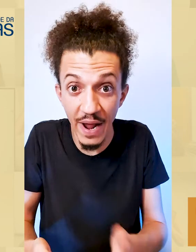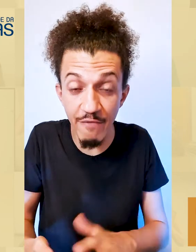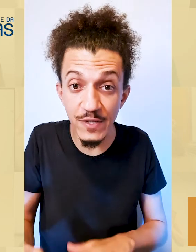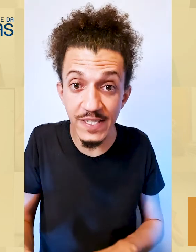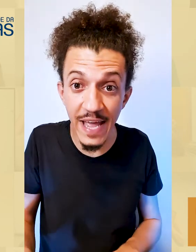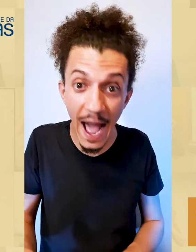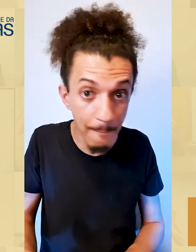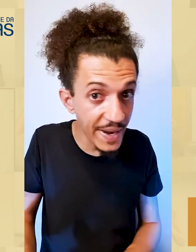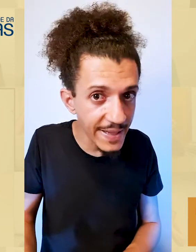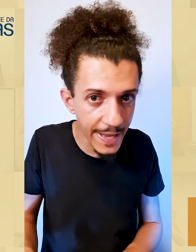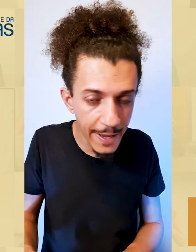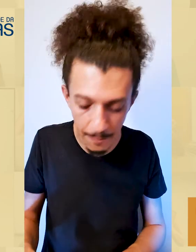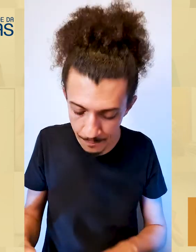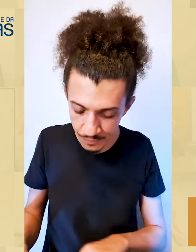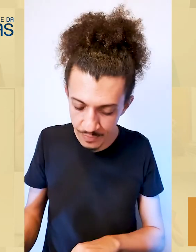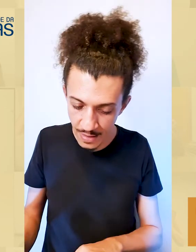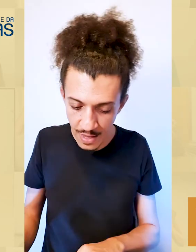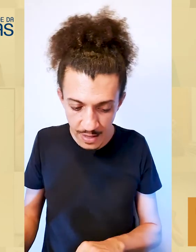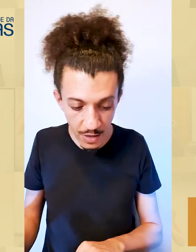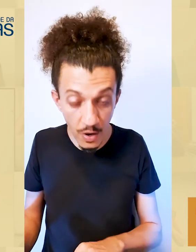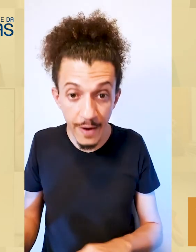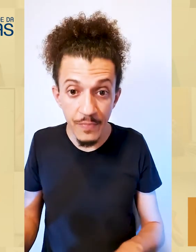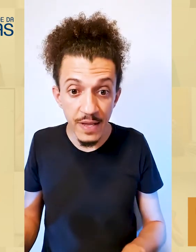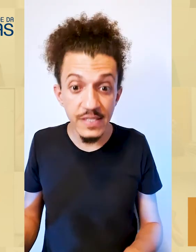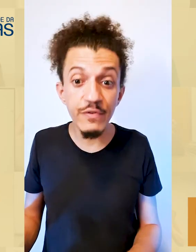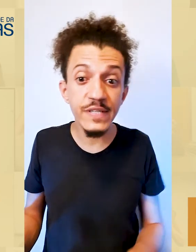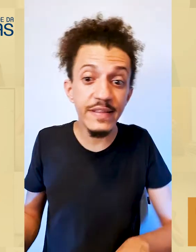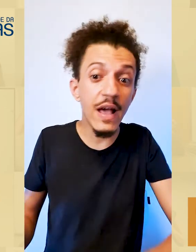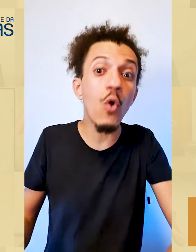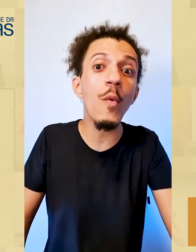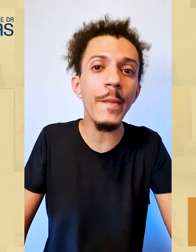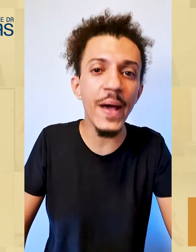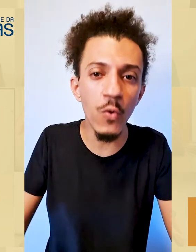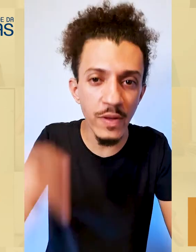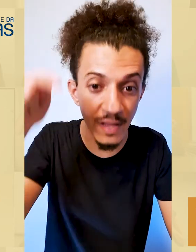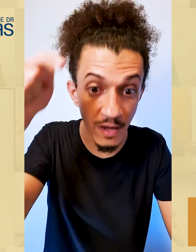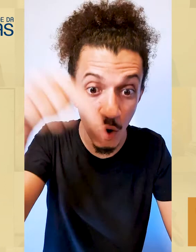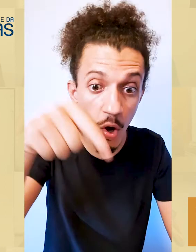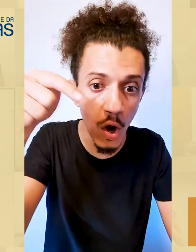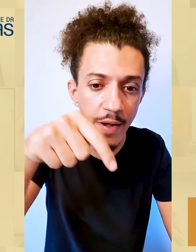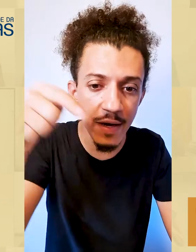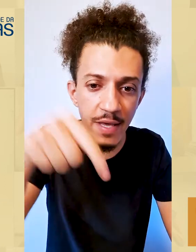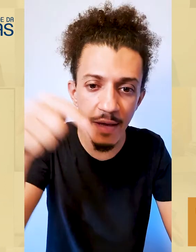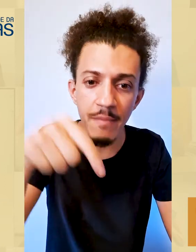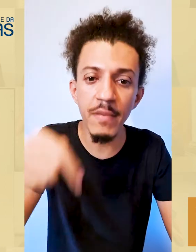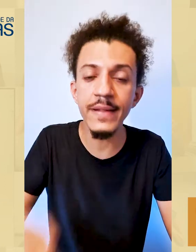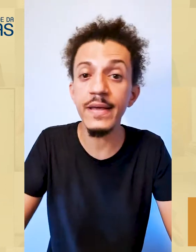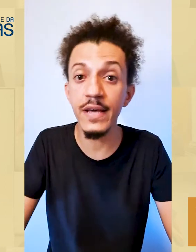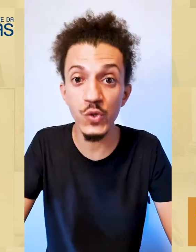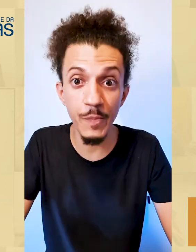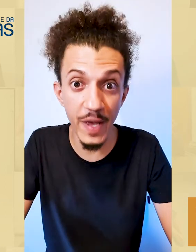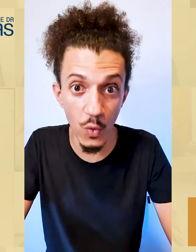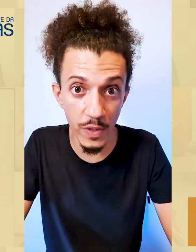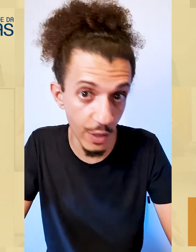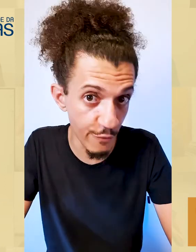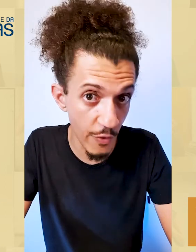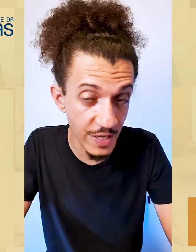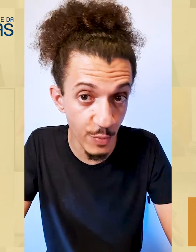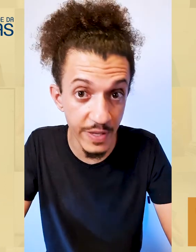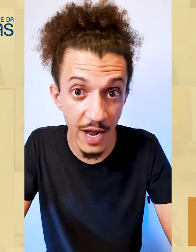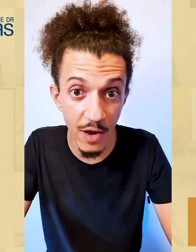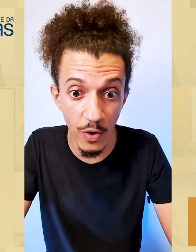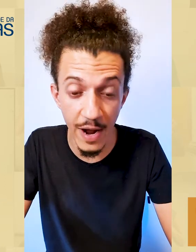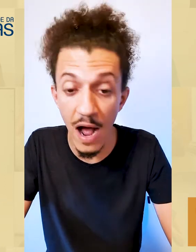prático para você aprender. E agora, se você tem alguma pergunta, coloca aqui, manda aqui a sua pergunta que eu